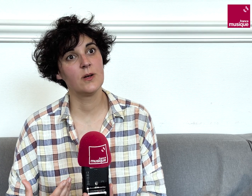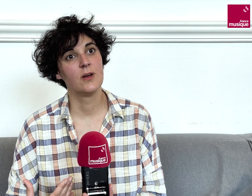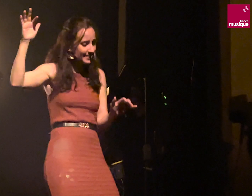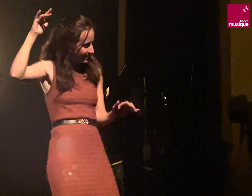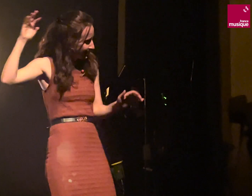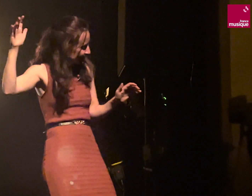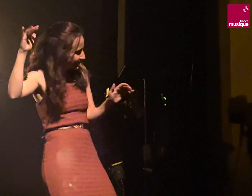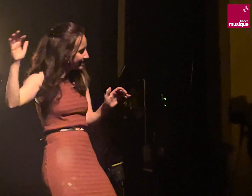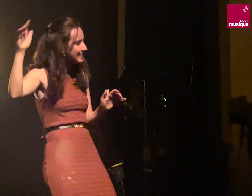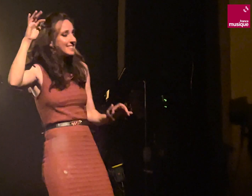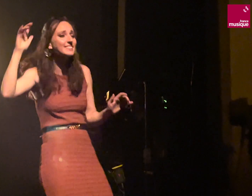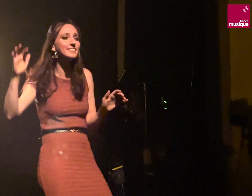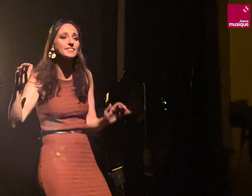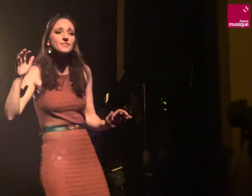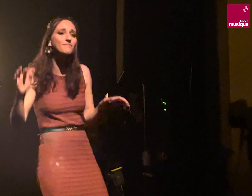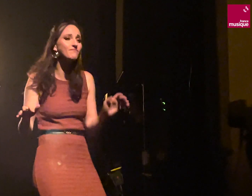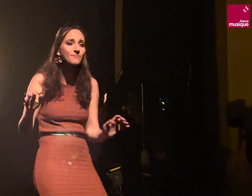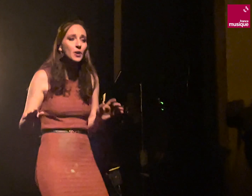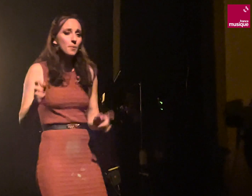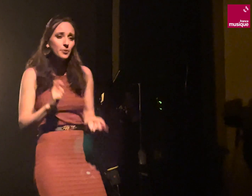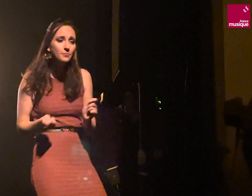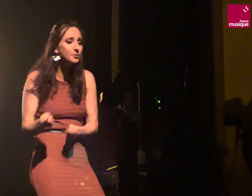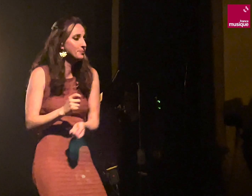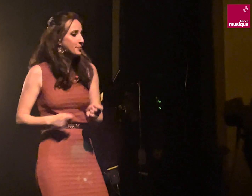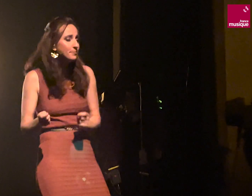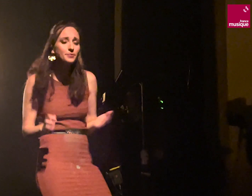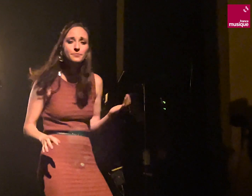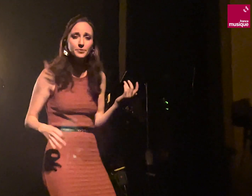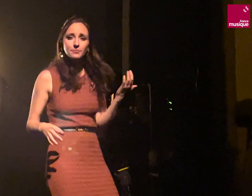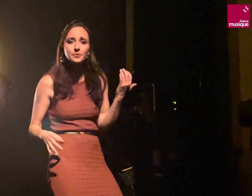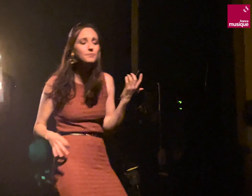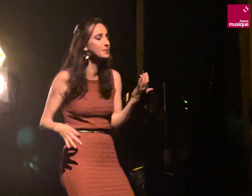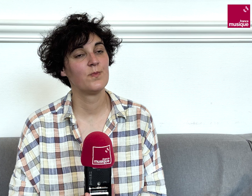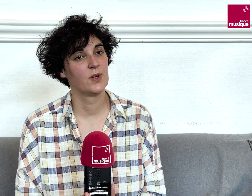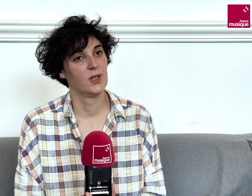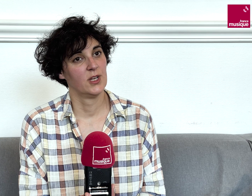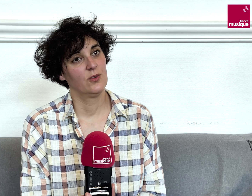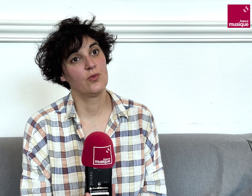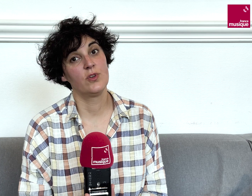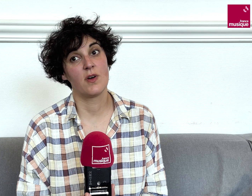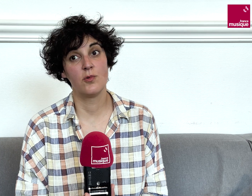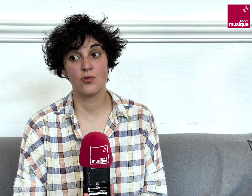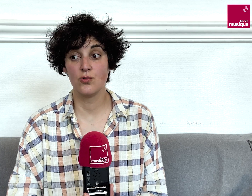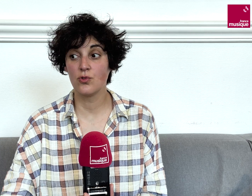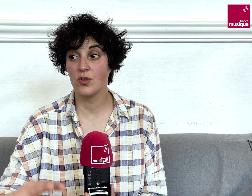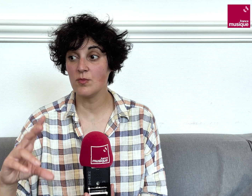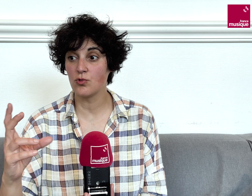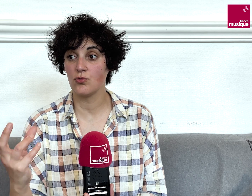À la fois l'énergie de la musique passe par leur corps et à la fois aussi le sens des mots. Donc on est vraiment dans une autre dimension de